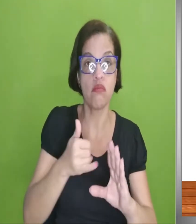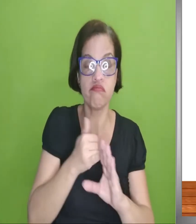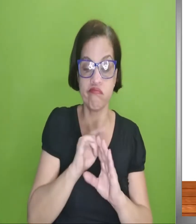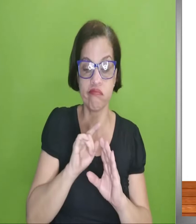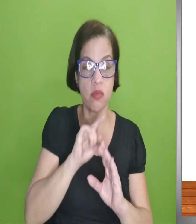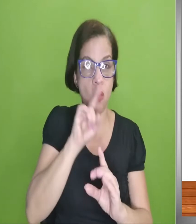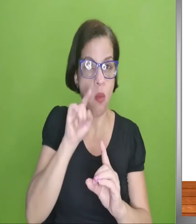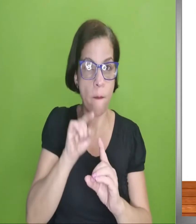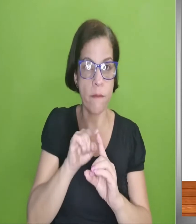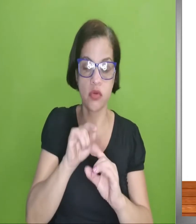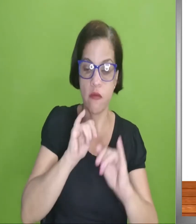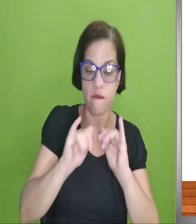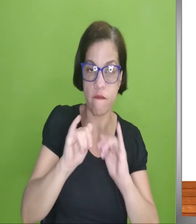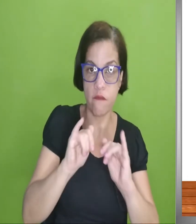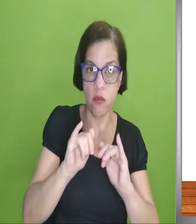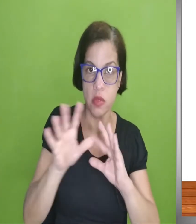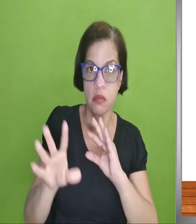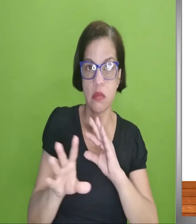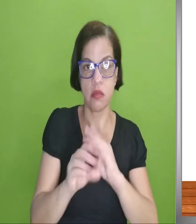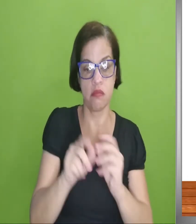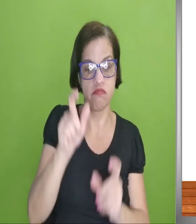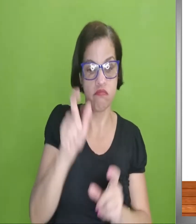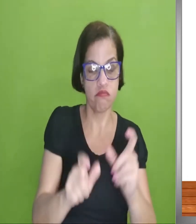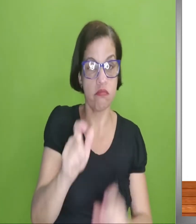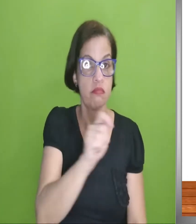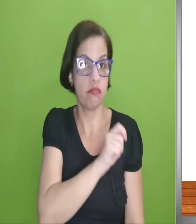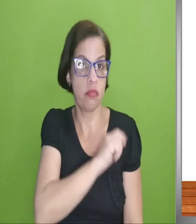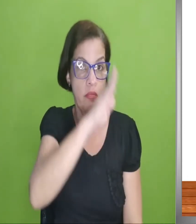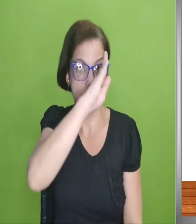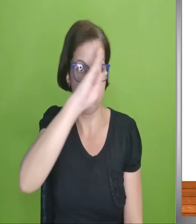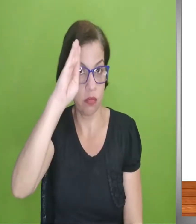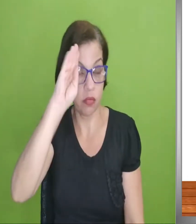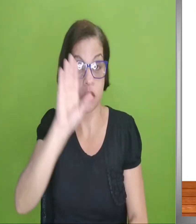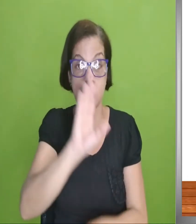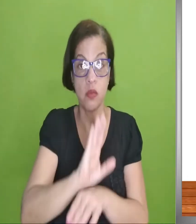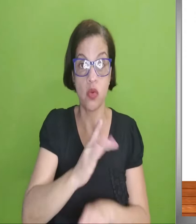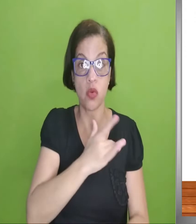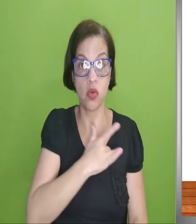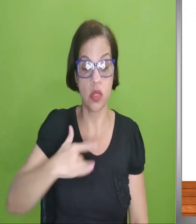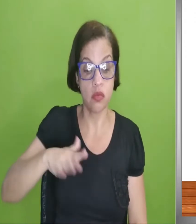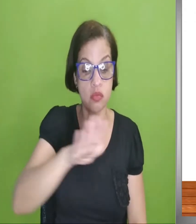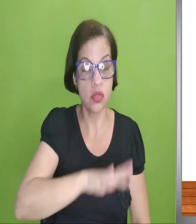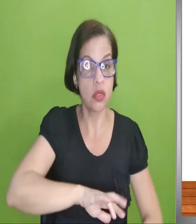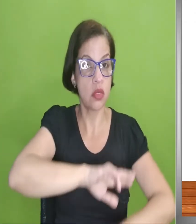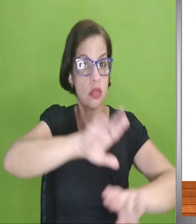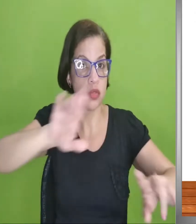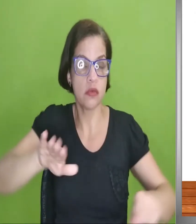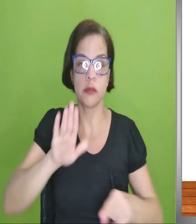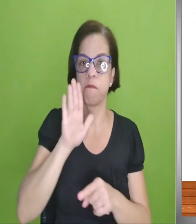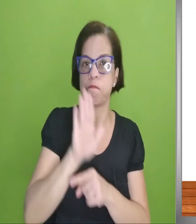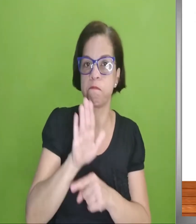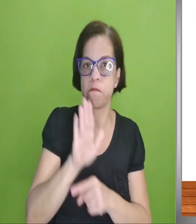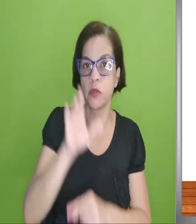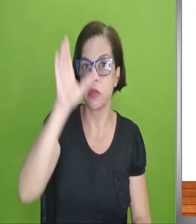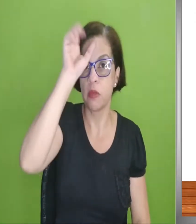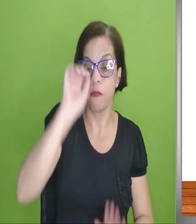informações complementares aos acadêmicos dos diversos cursos da área da saúde, auxiliando-os em seu aprendizado e